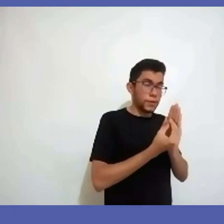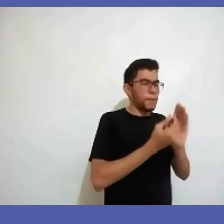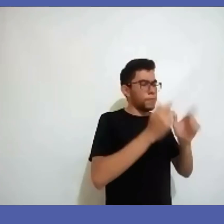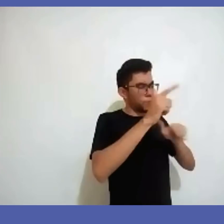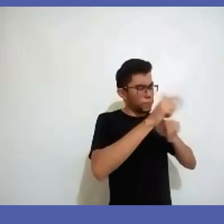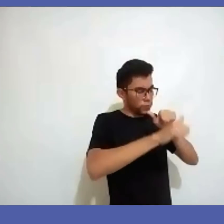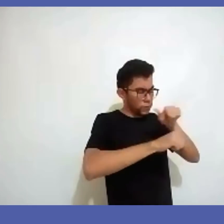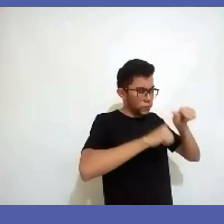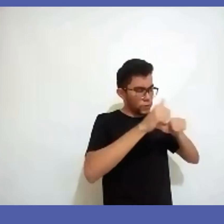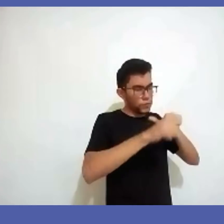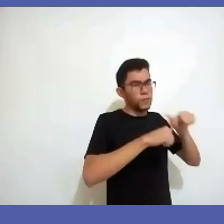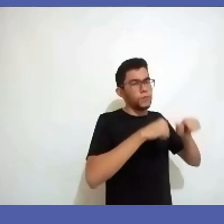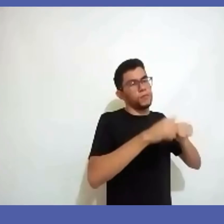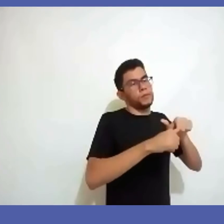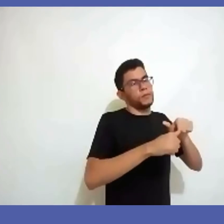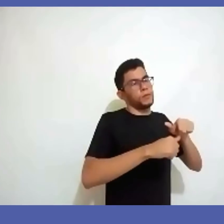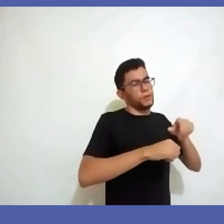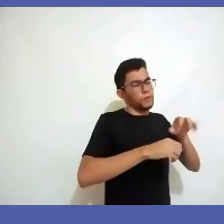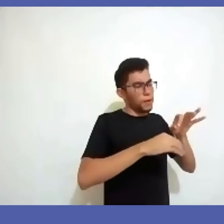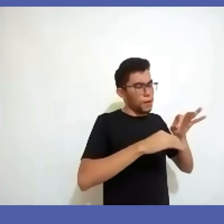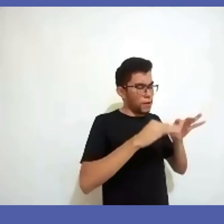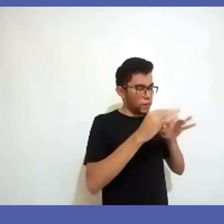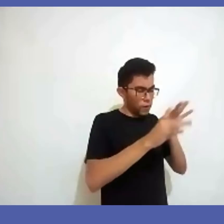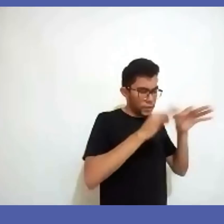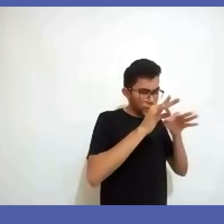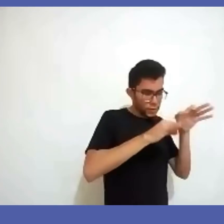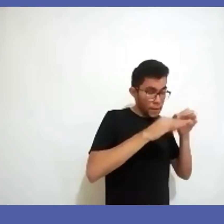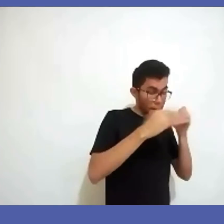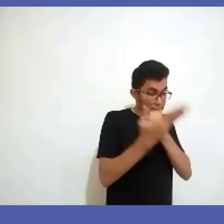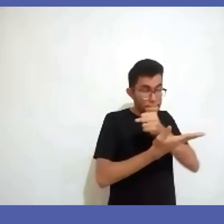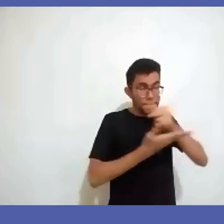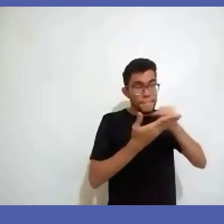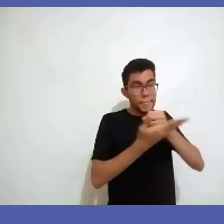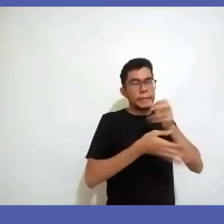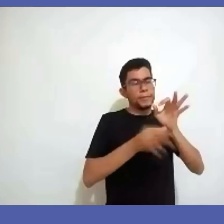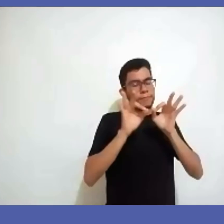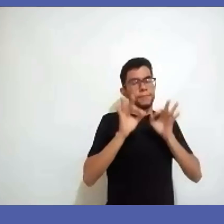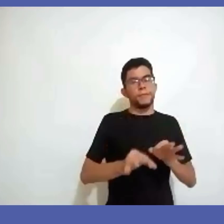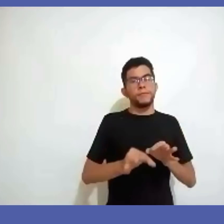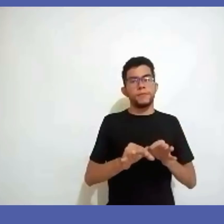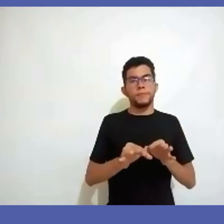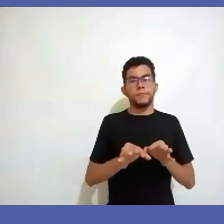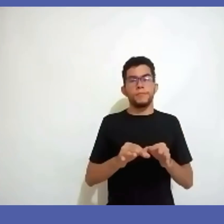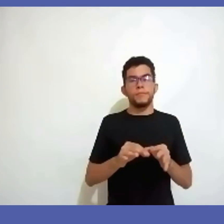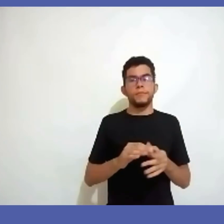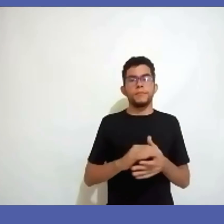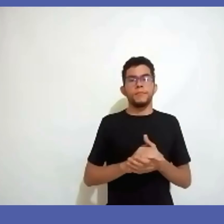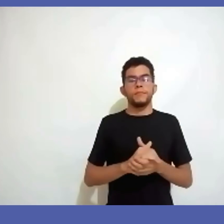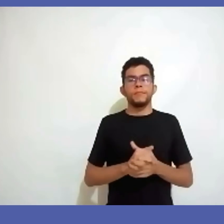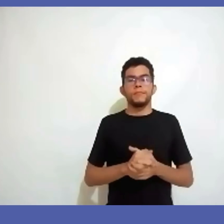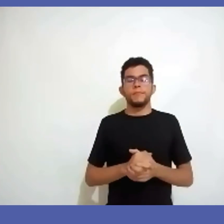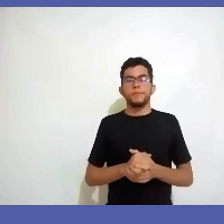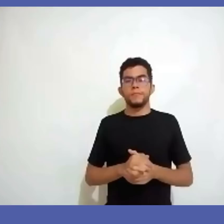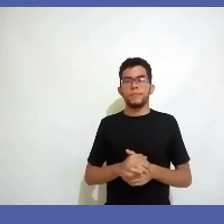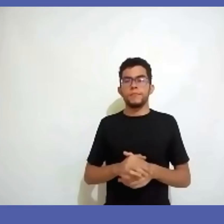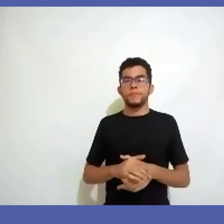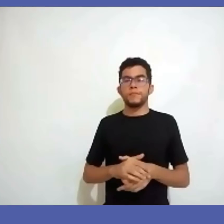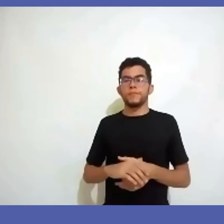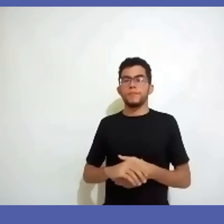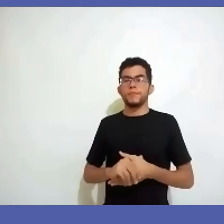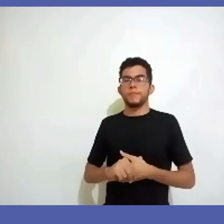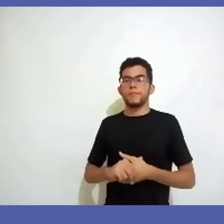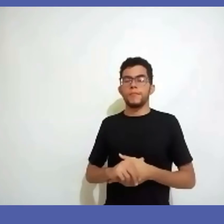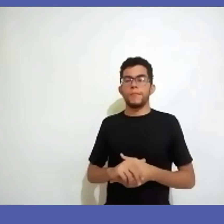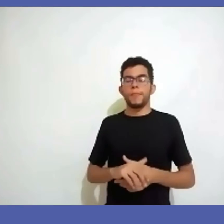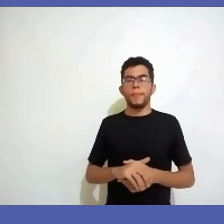tá? Mas, irmãos, também logo depois veio o tempo